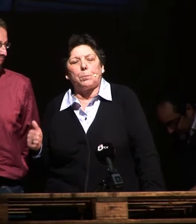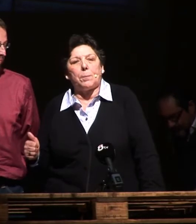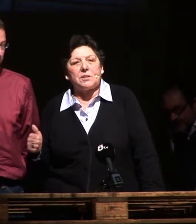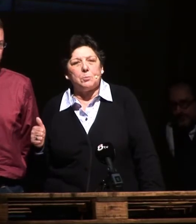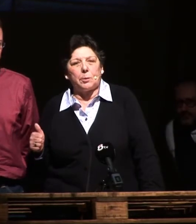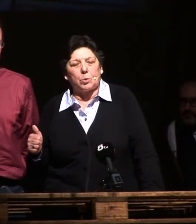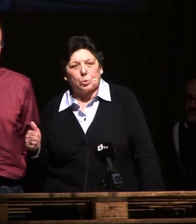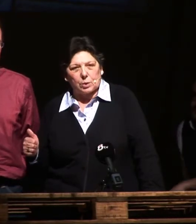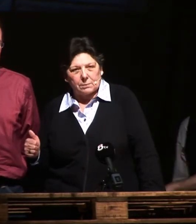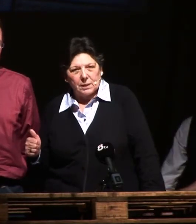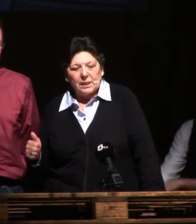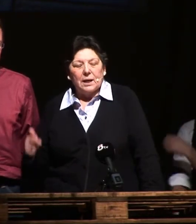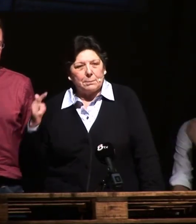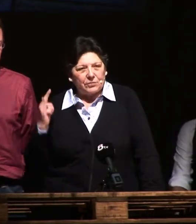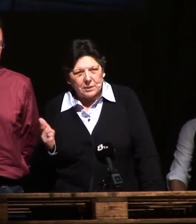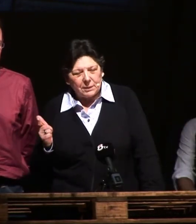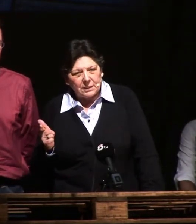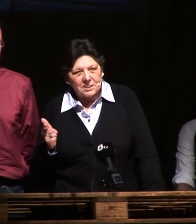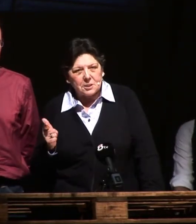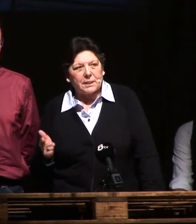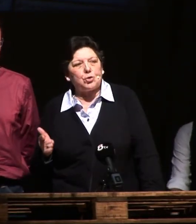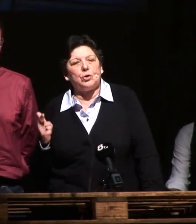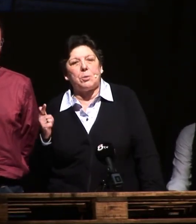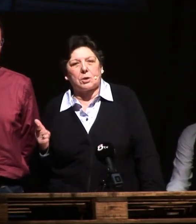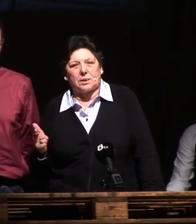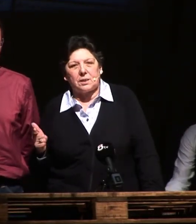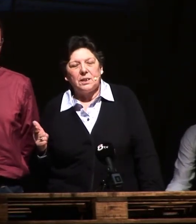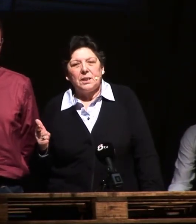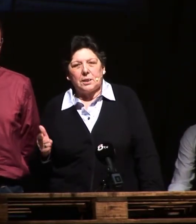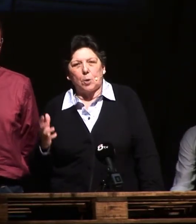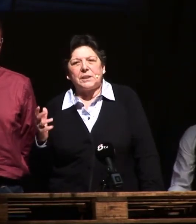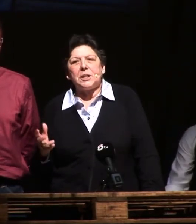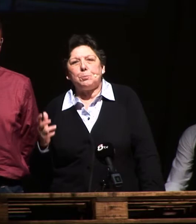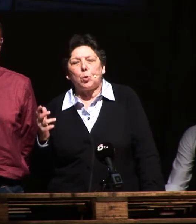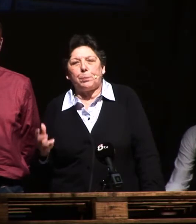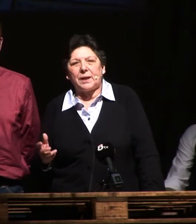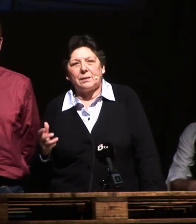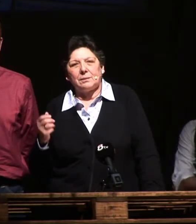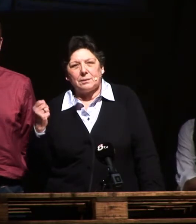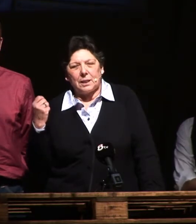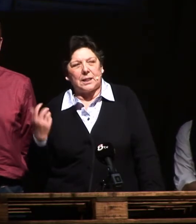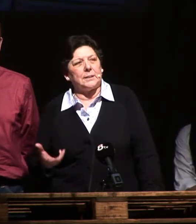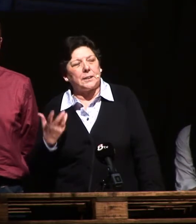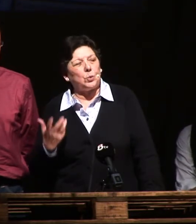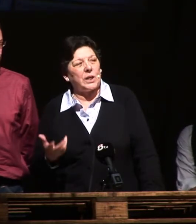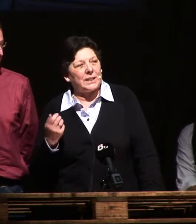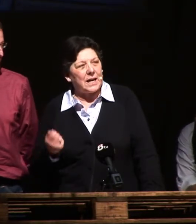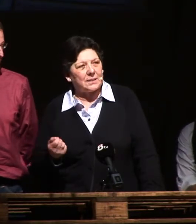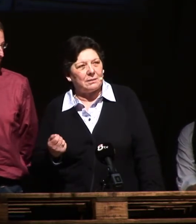estimo el meu poble, estimo la meva cultura. Em vaig fer independentista perquè sóc demòcrata. I allò petit, proper,